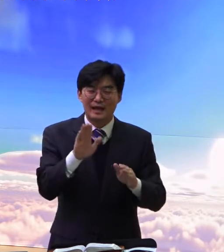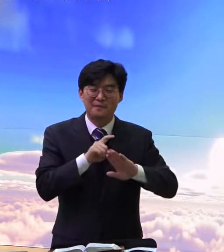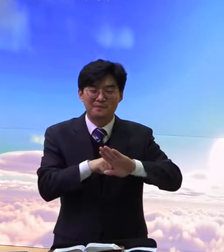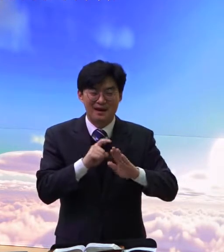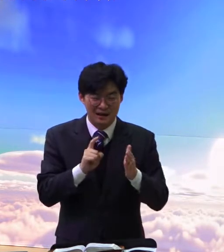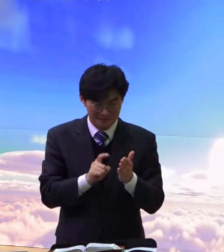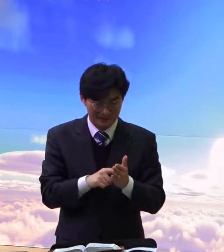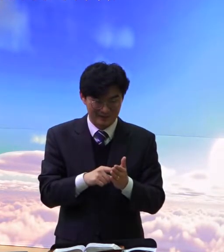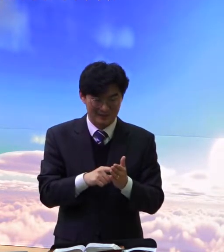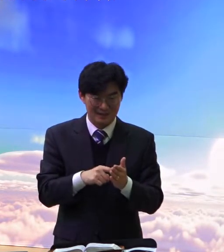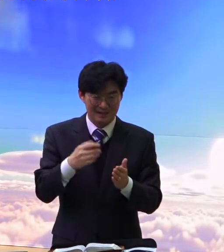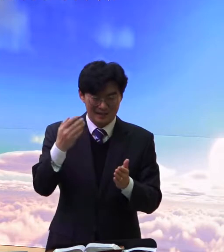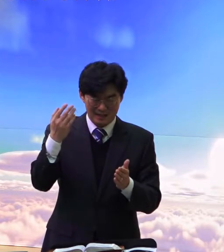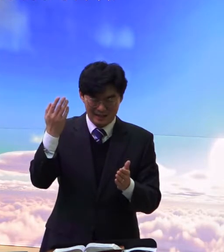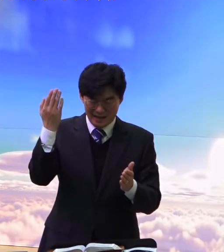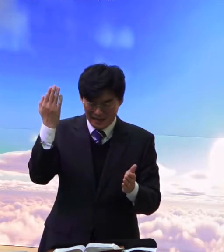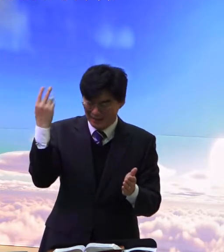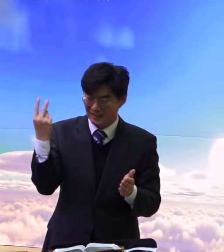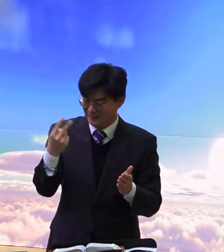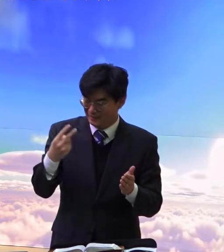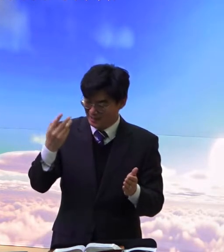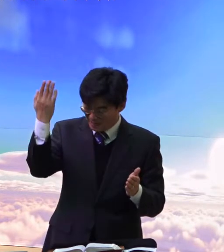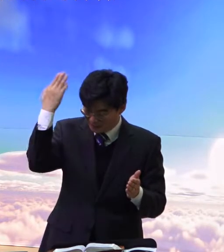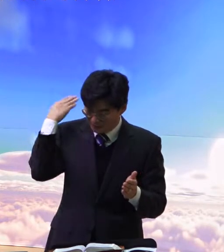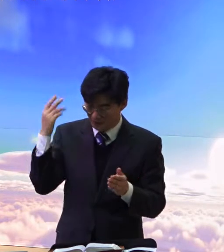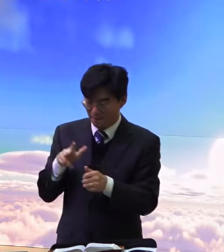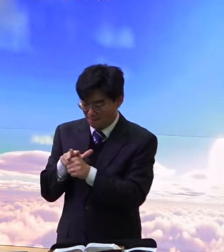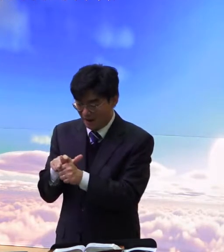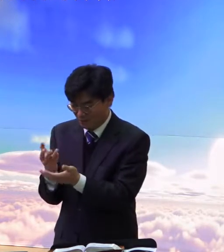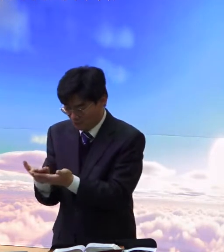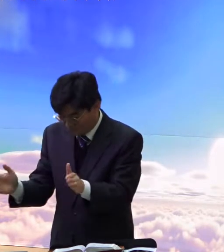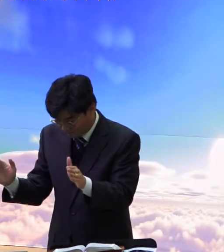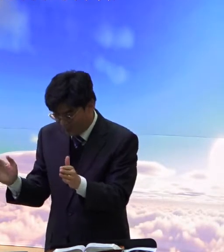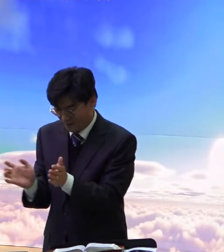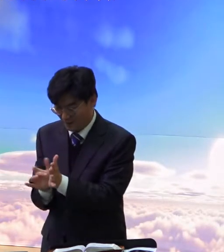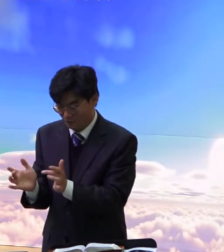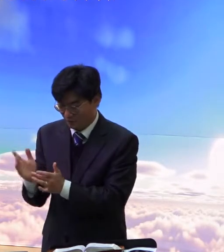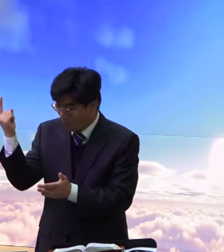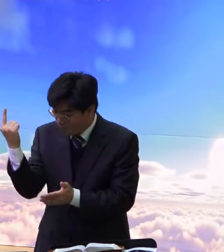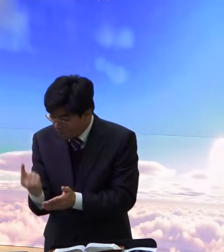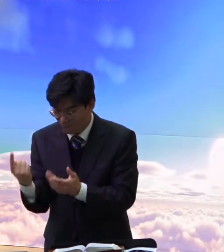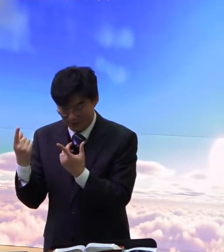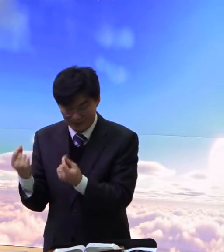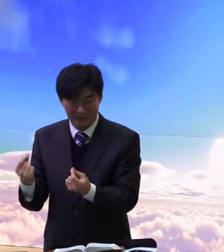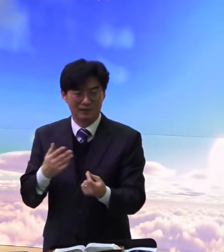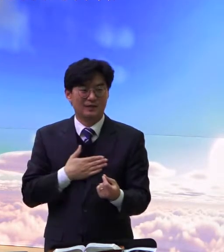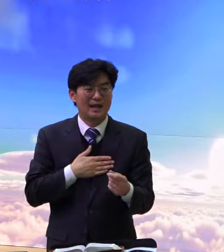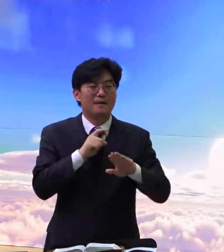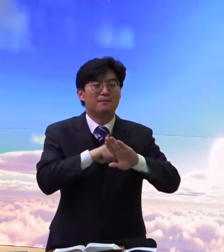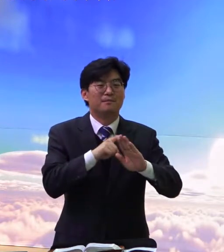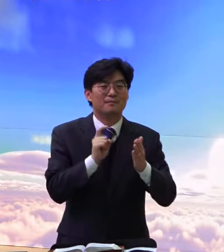오래전에 오신 그 마구간의 구유처럼 낮은 자리가 되어야 하지 않겠습니까?